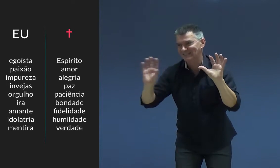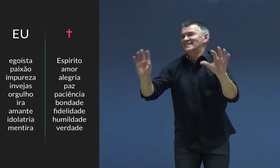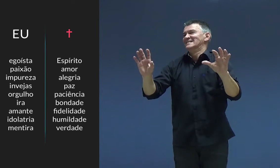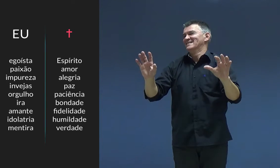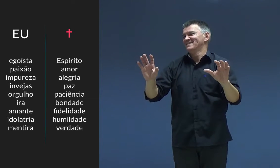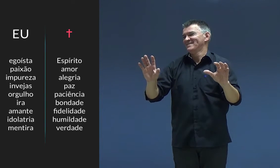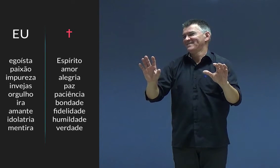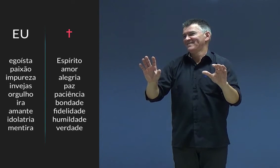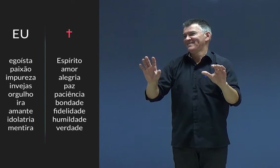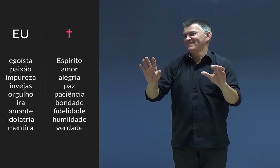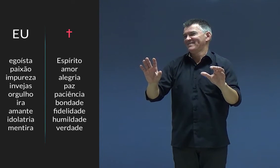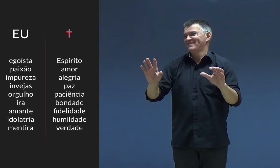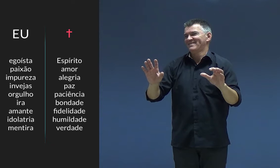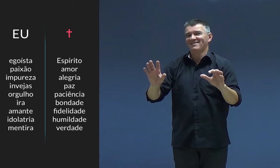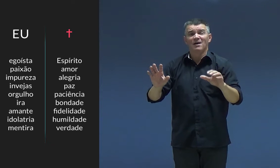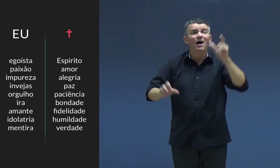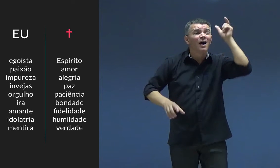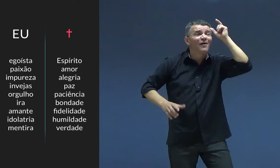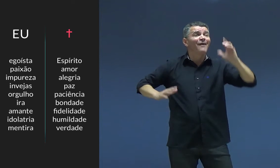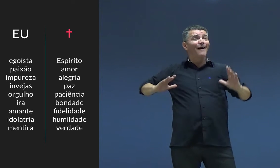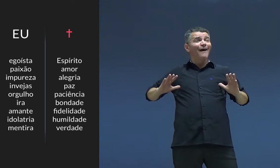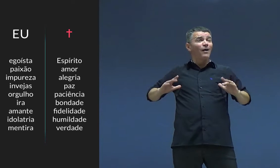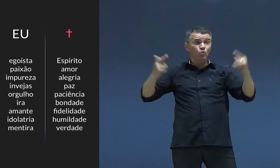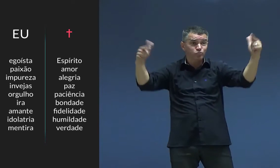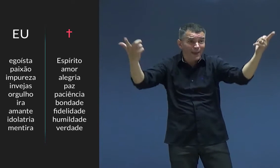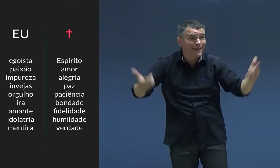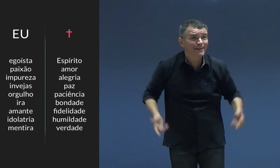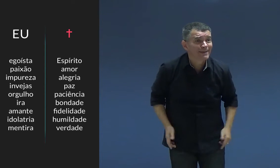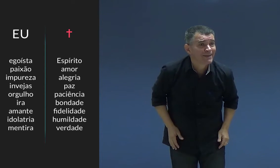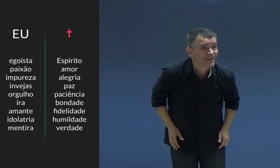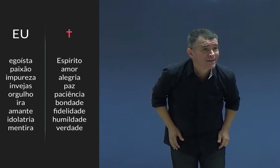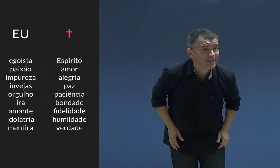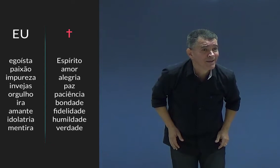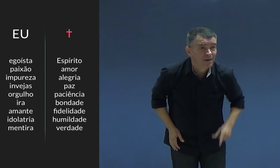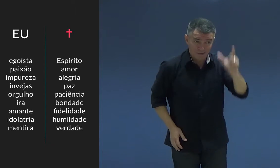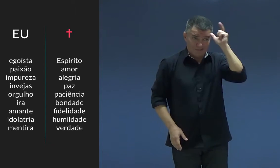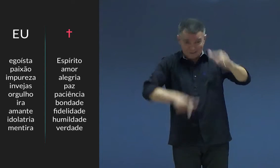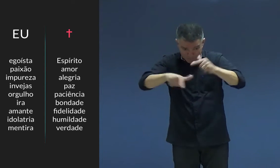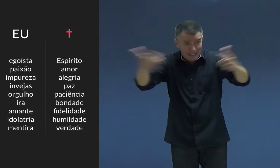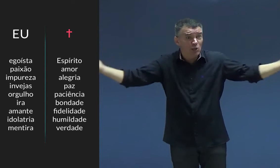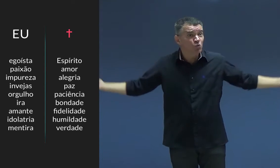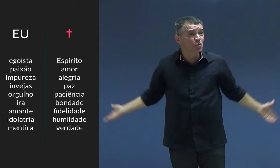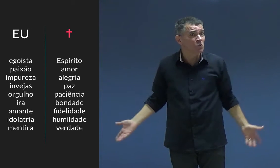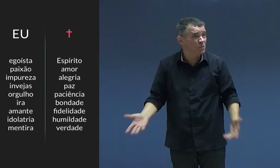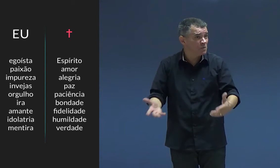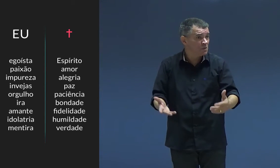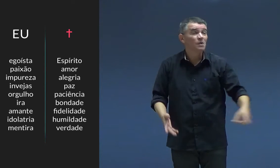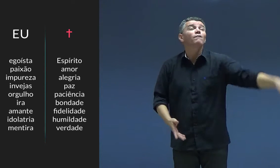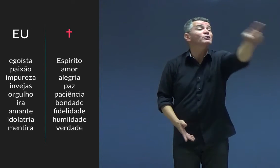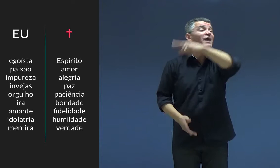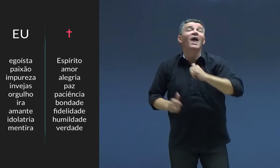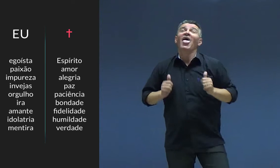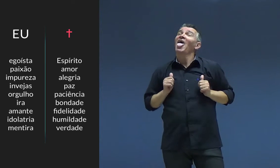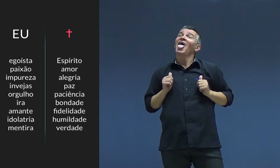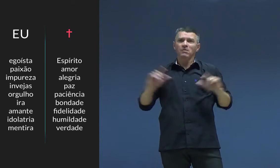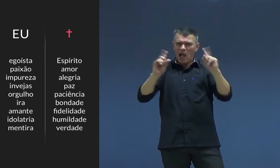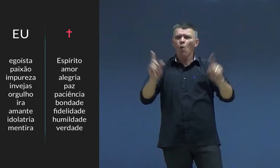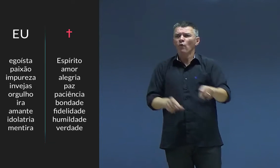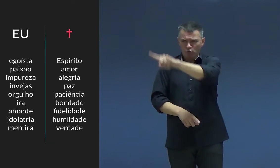são as provações que você vai ter. É assim. O diabo ele não para. Ele tá trabalhando. E você sim.